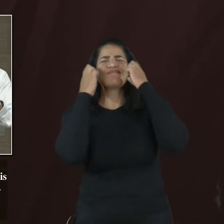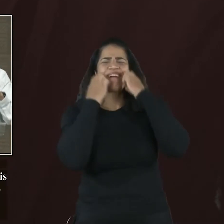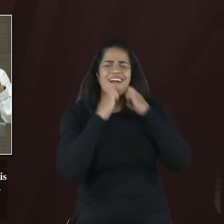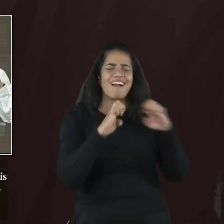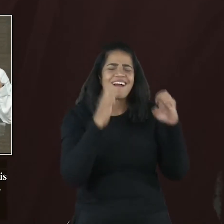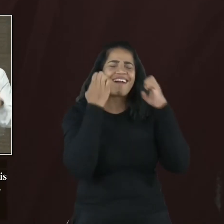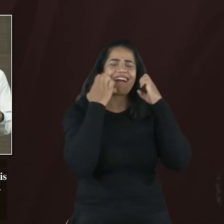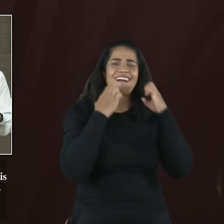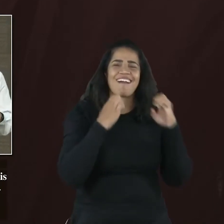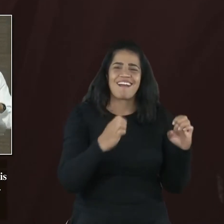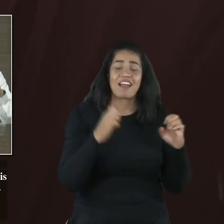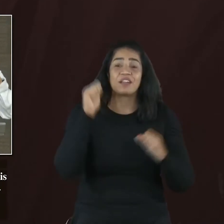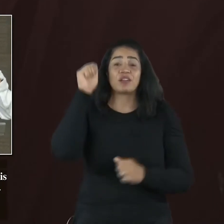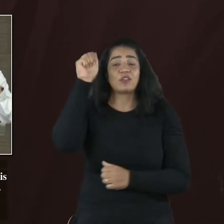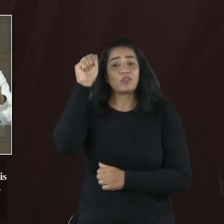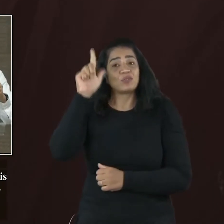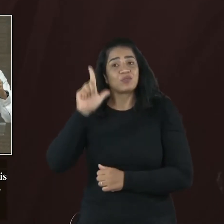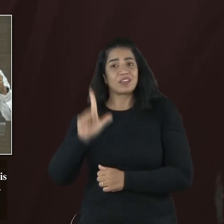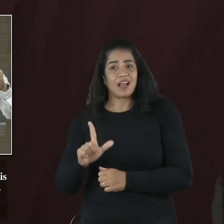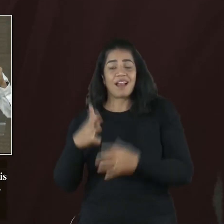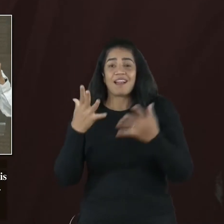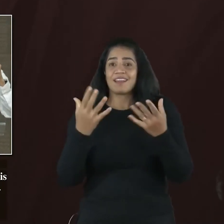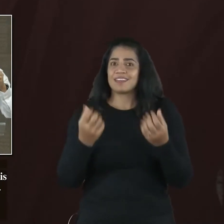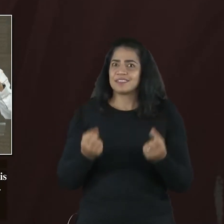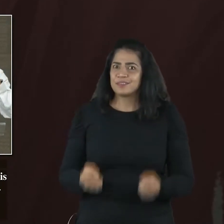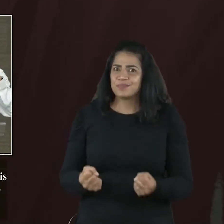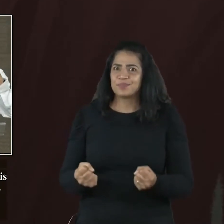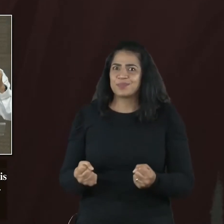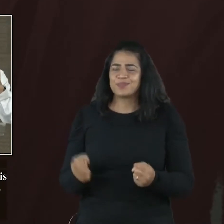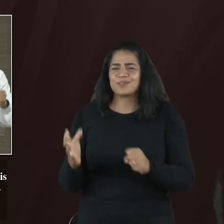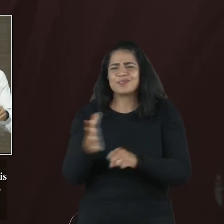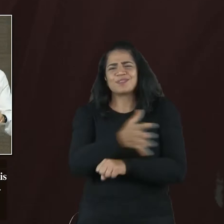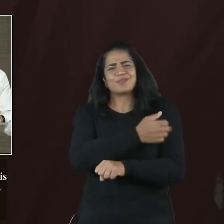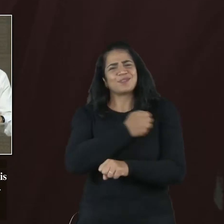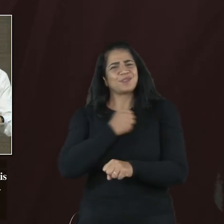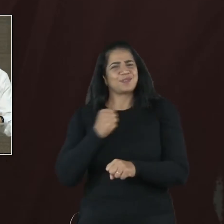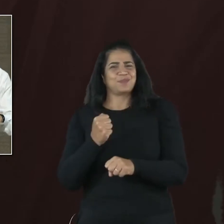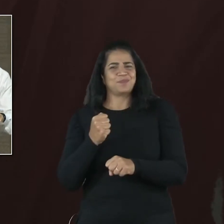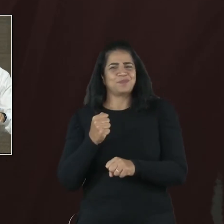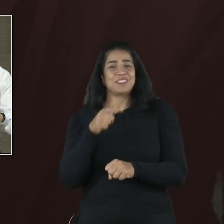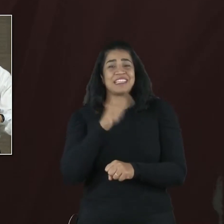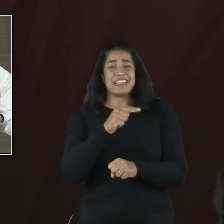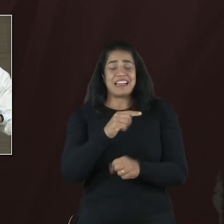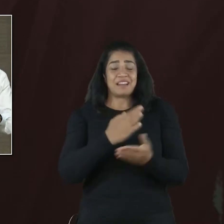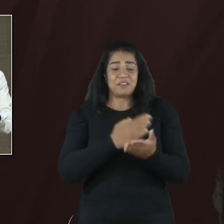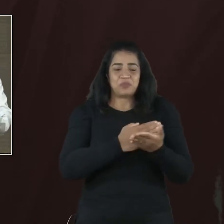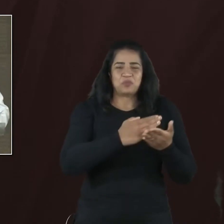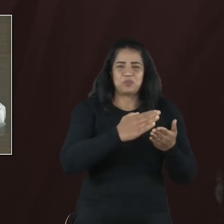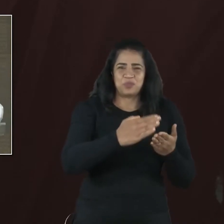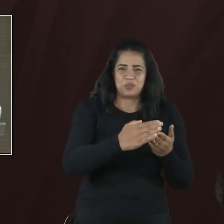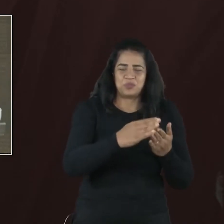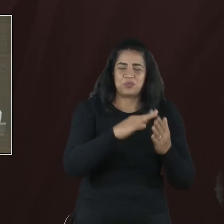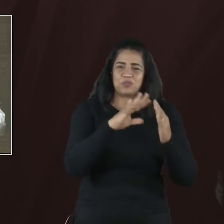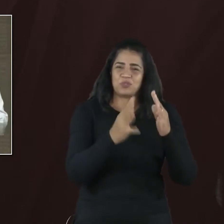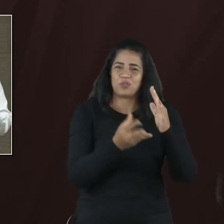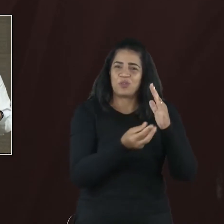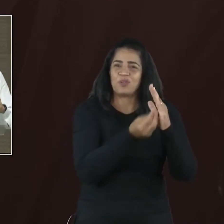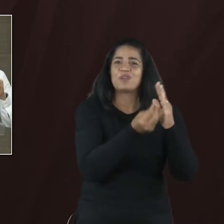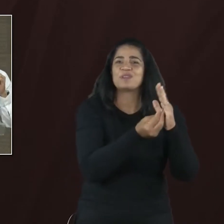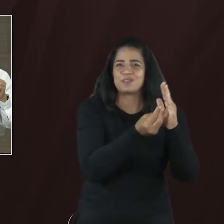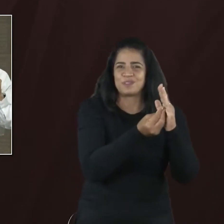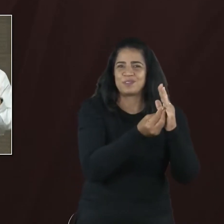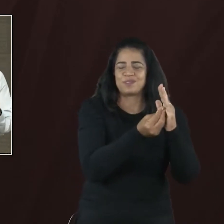recebido pelos Gálatas e hoje, né, naquele tempo, as igrejas foram levantadas. E em Listra,